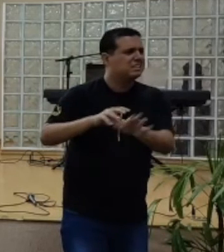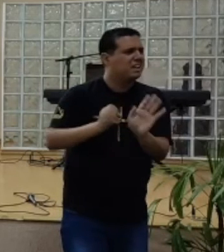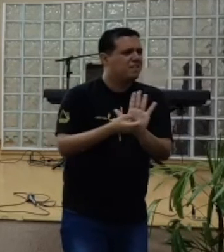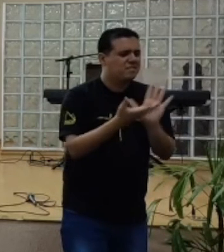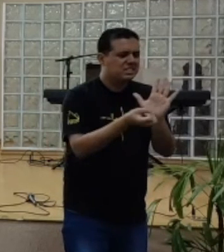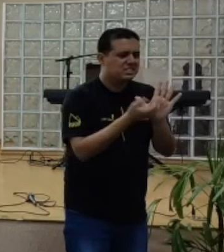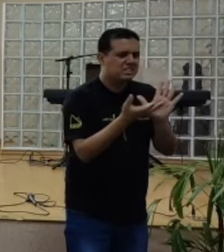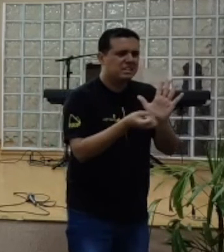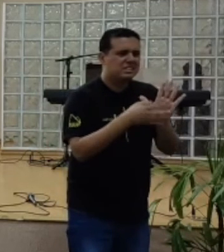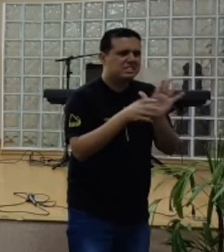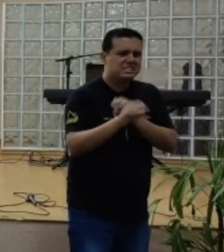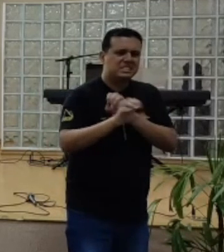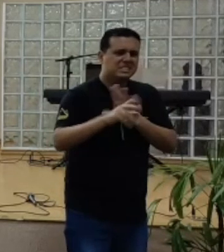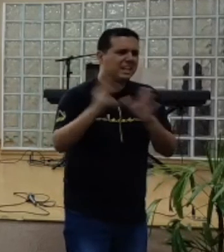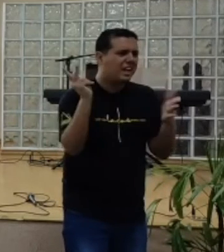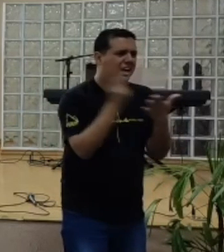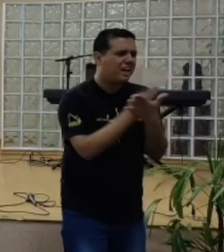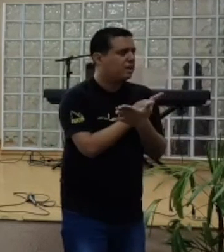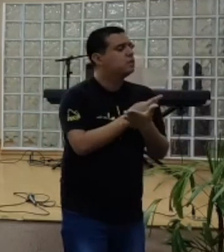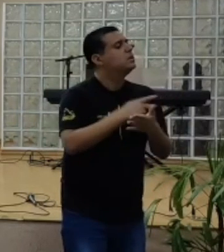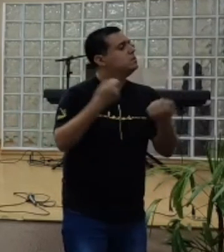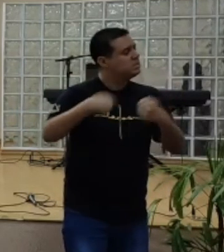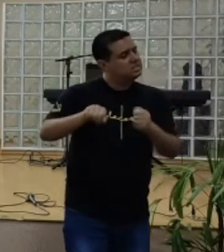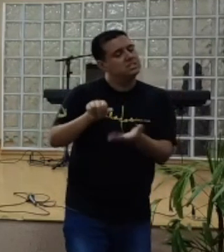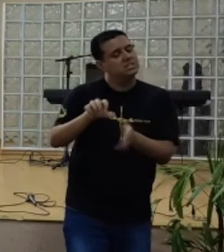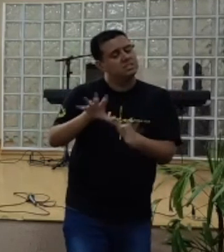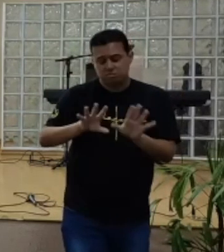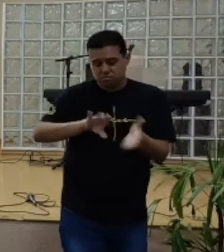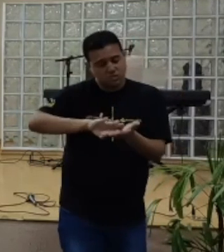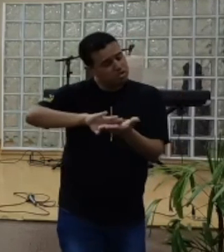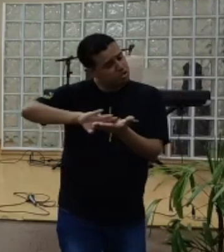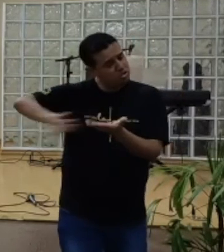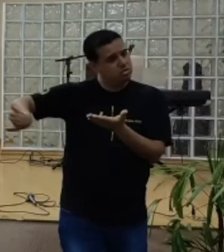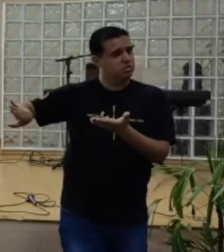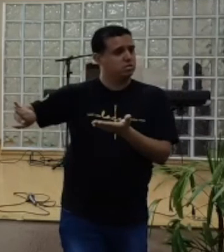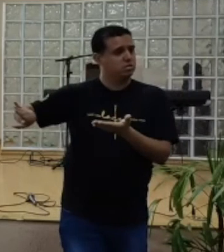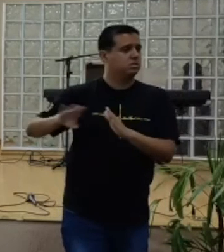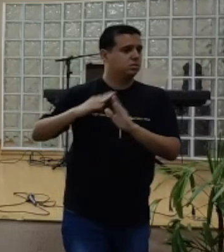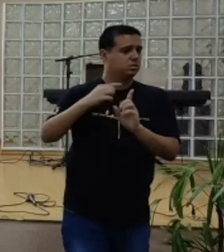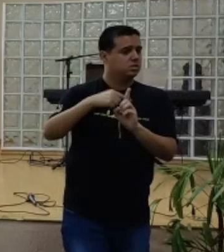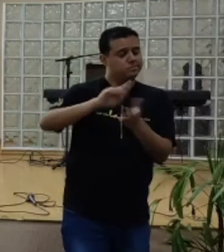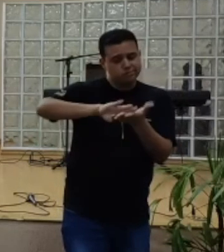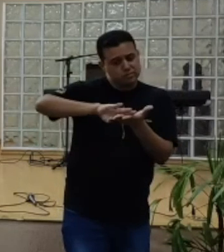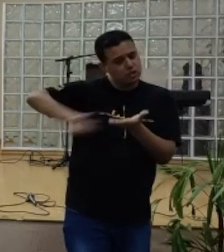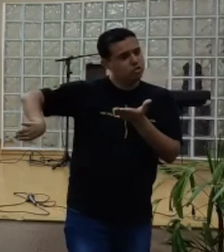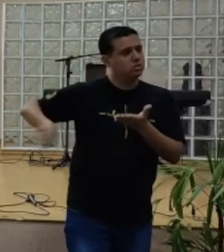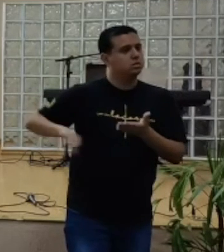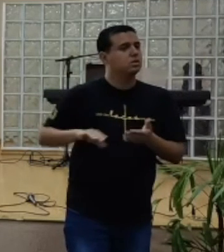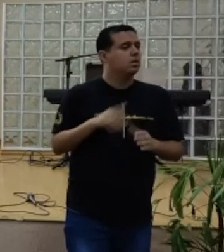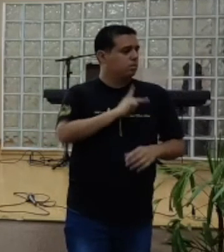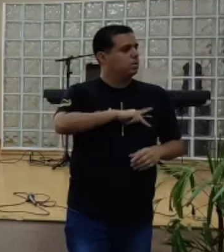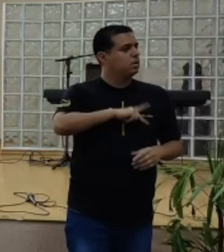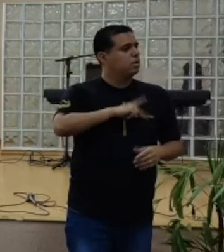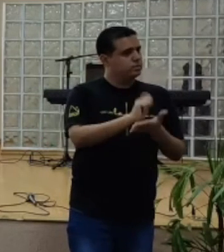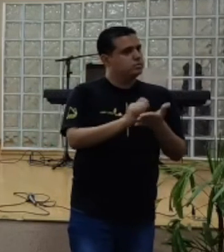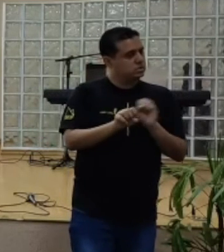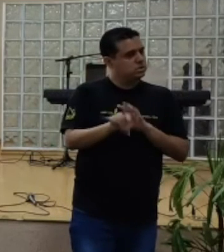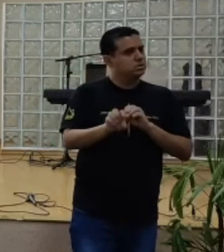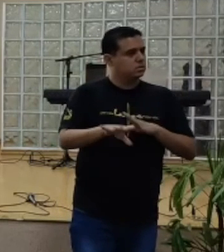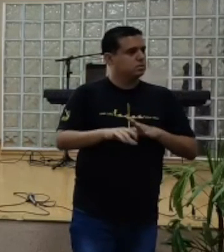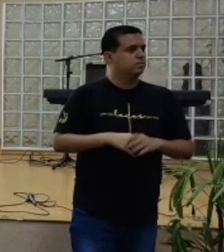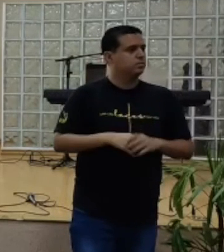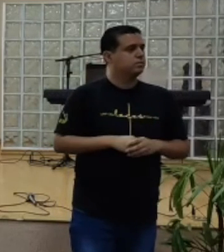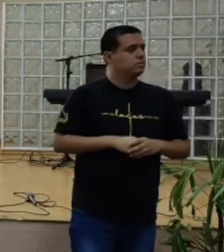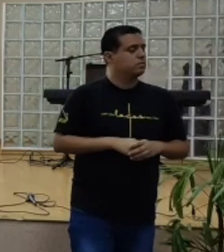evangelho precisam ser retiradas da igreja. É isso que Paulo está ensinando. A pergunta dele